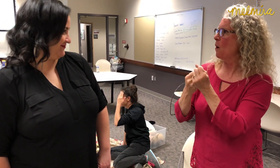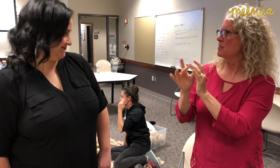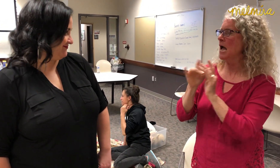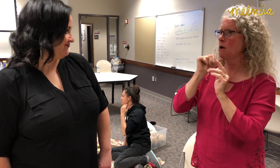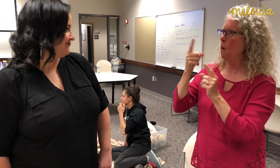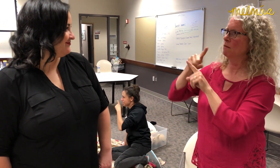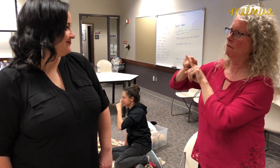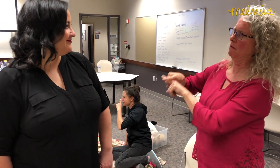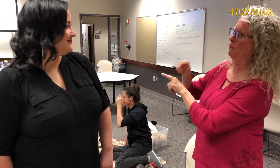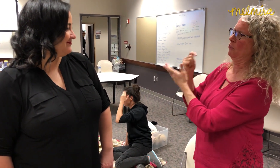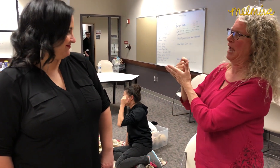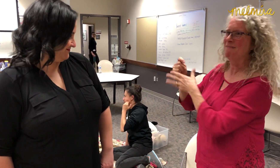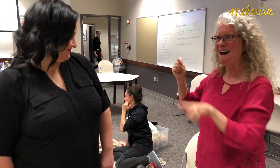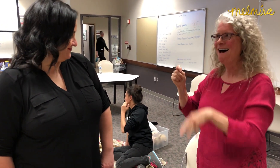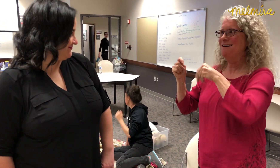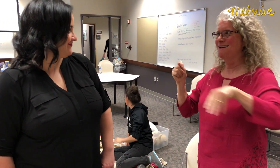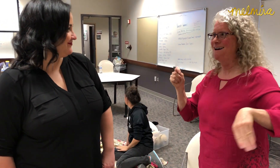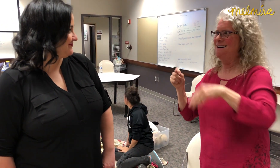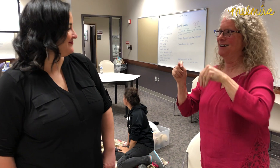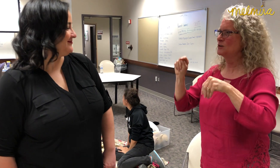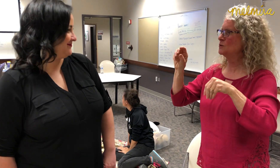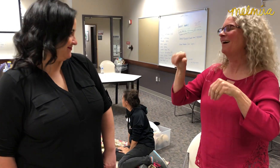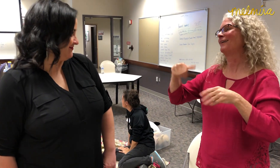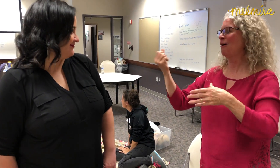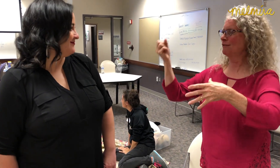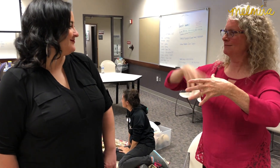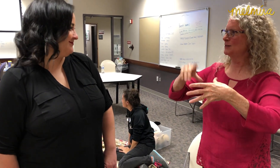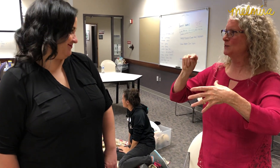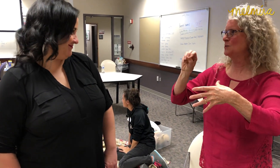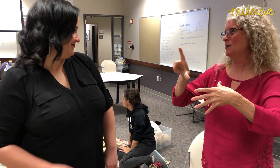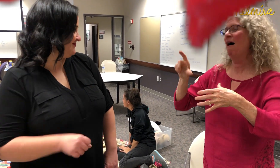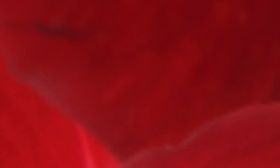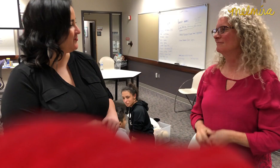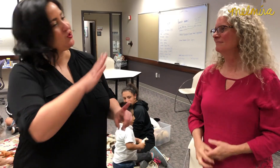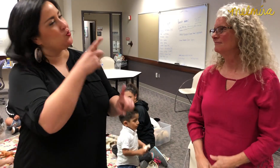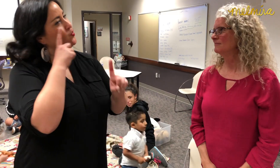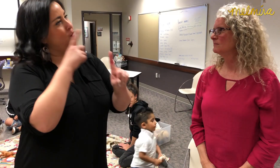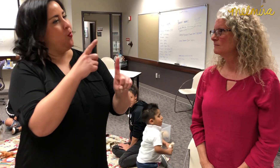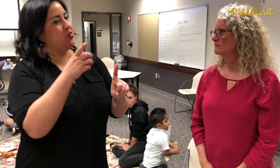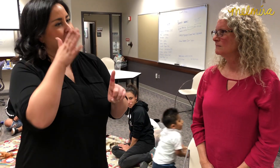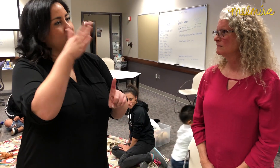Oh no, my favorite. No! Oh.